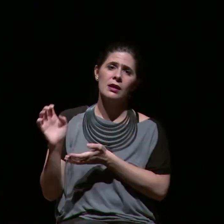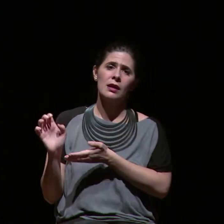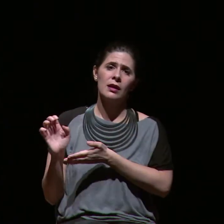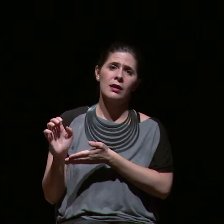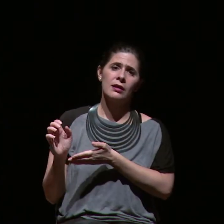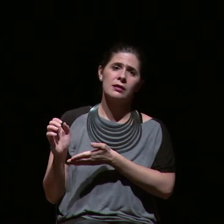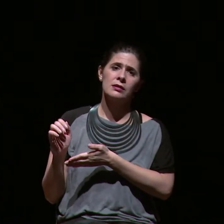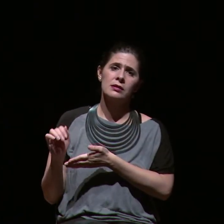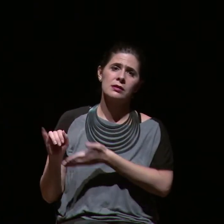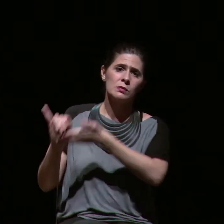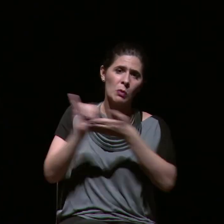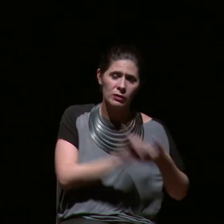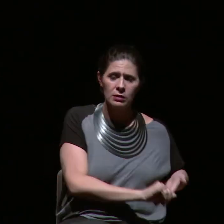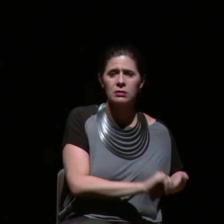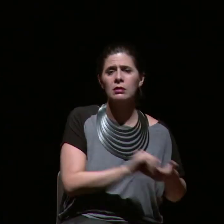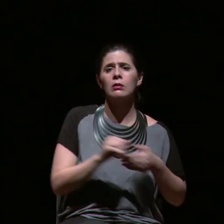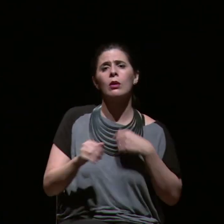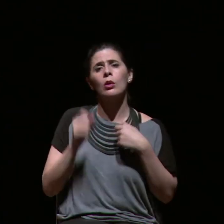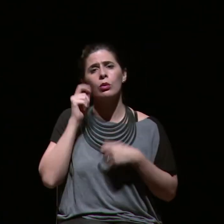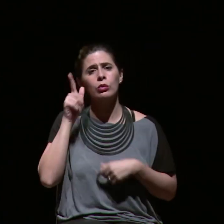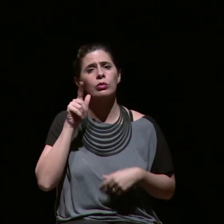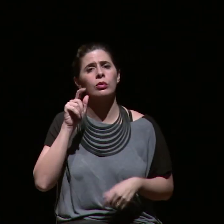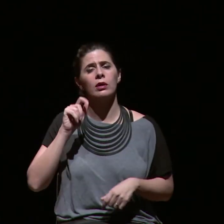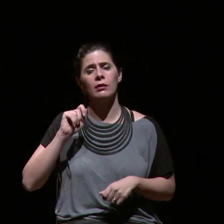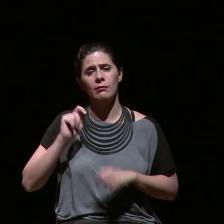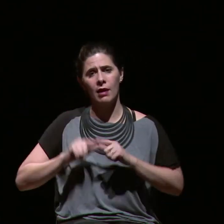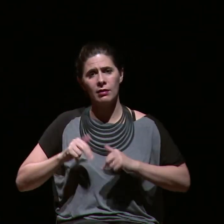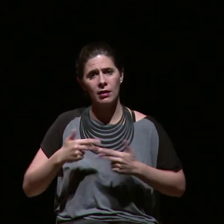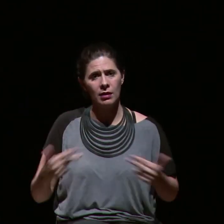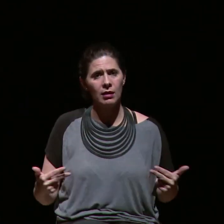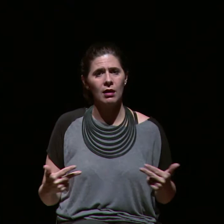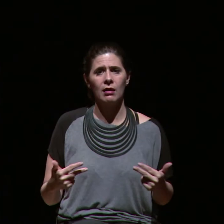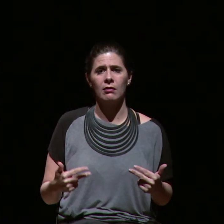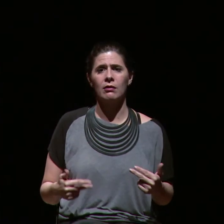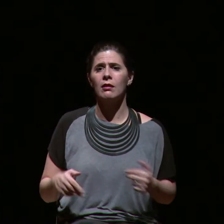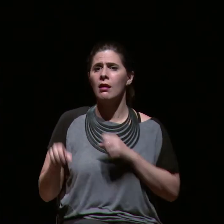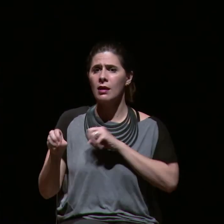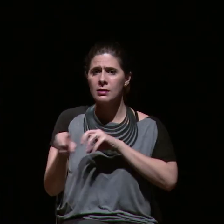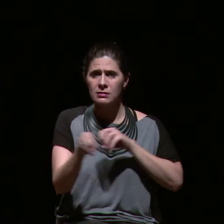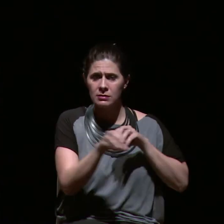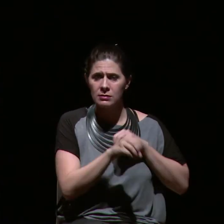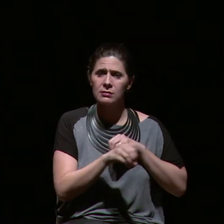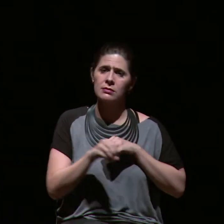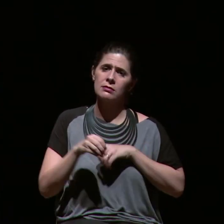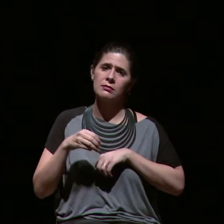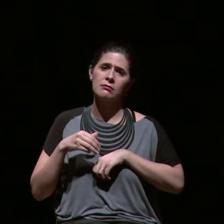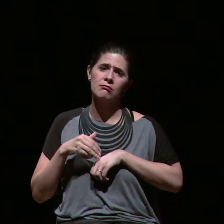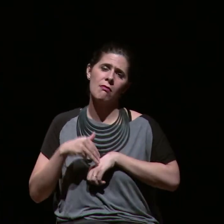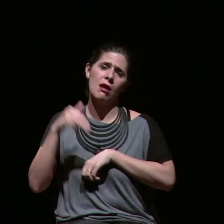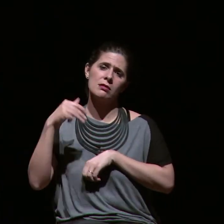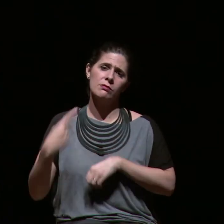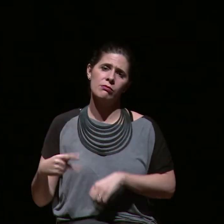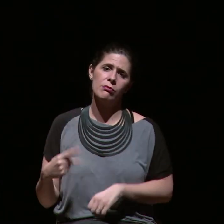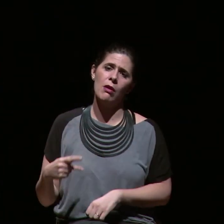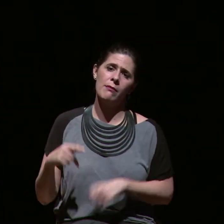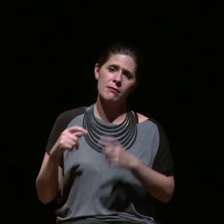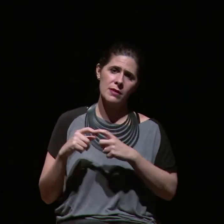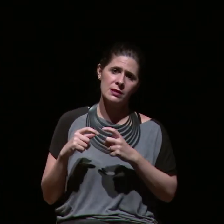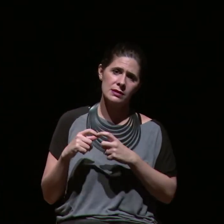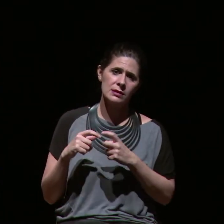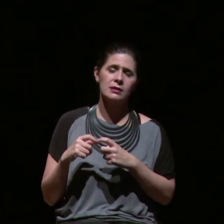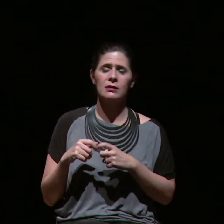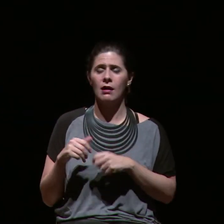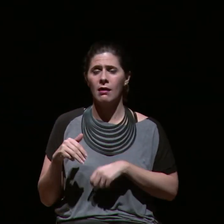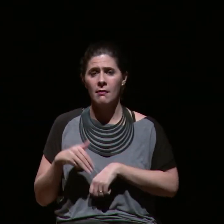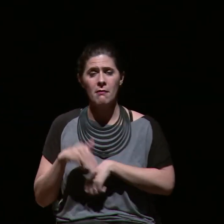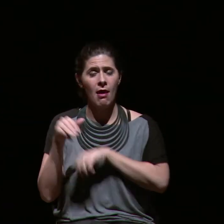material, africano no Brasil, mestre da medicina tropical, mestres da técnica, mestres da mineração,